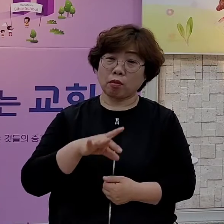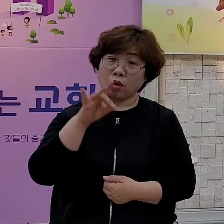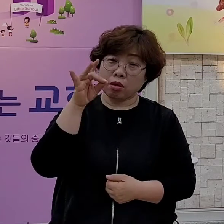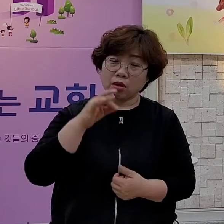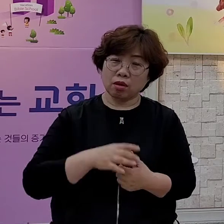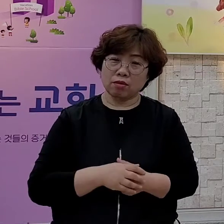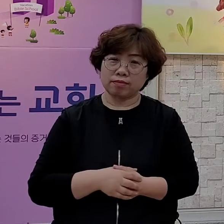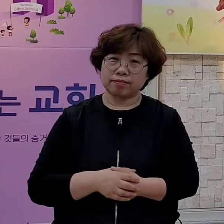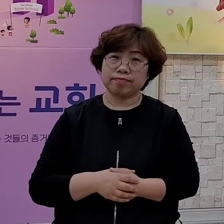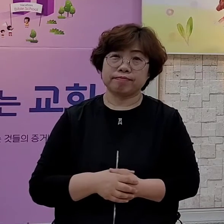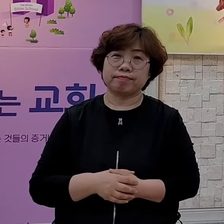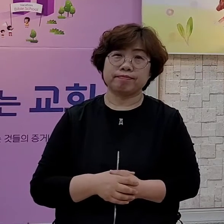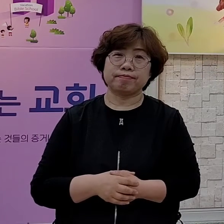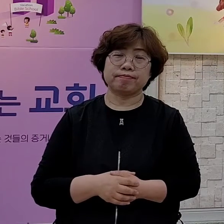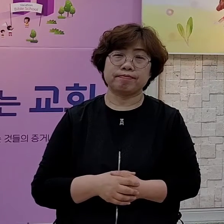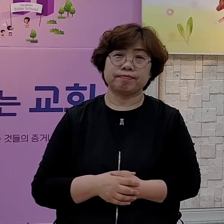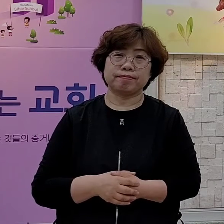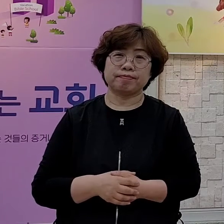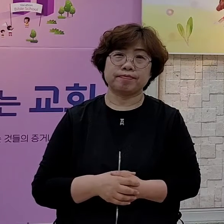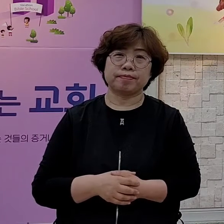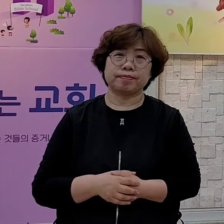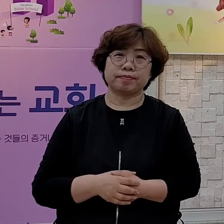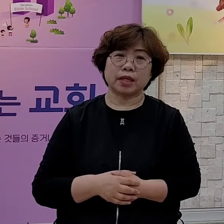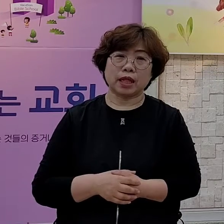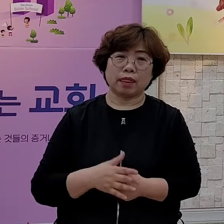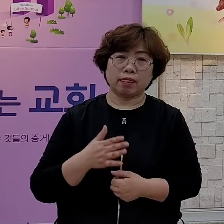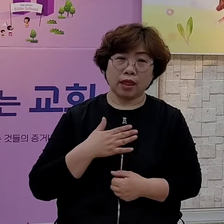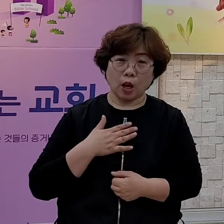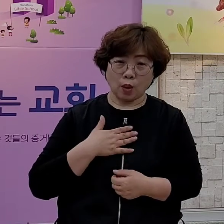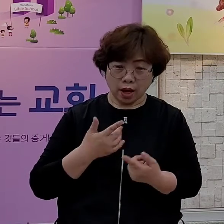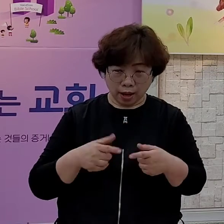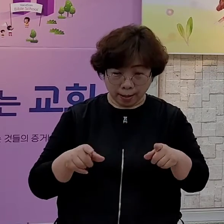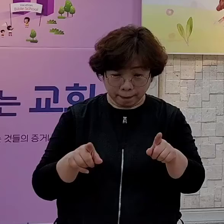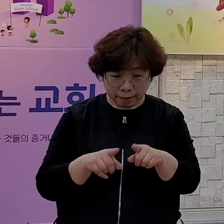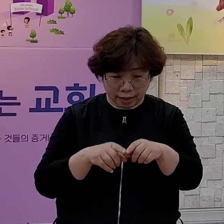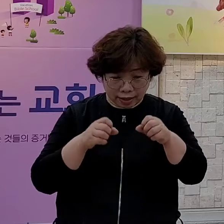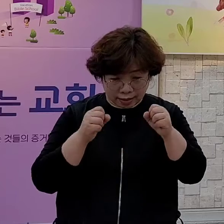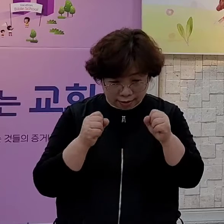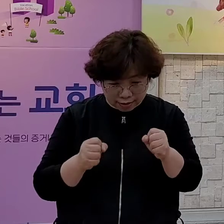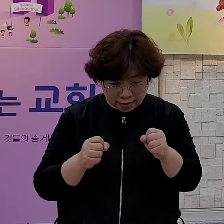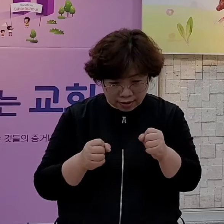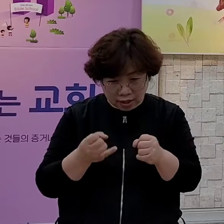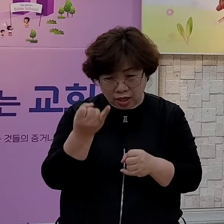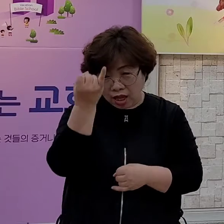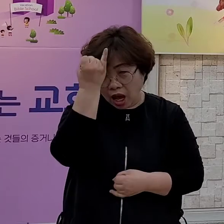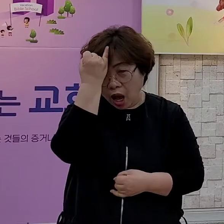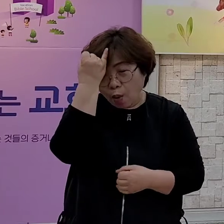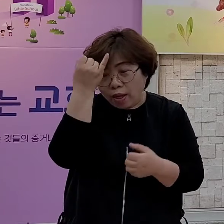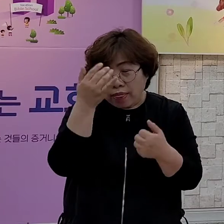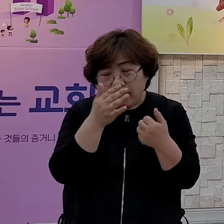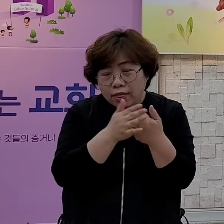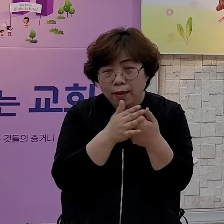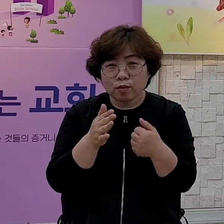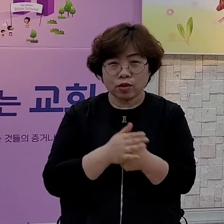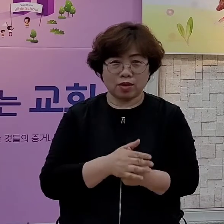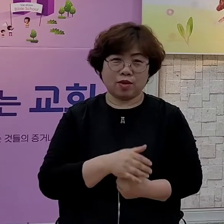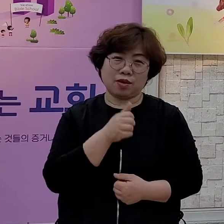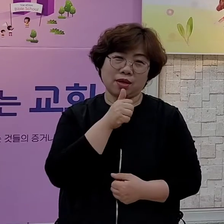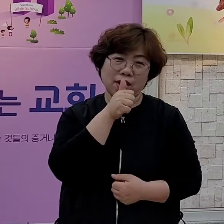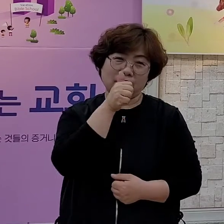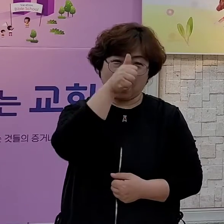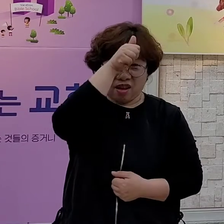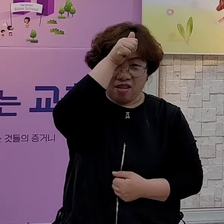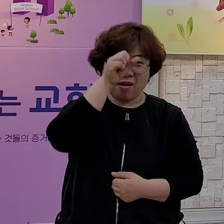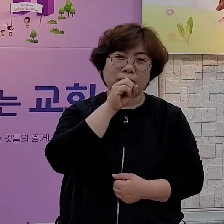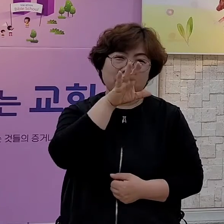먼저는 이 말씀을 다시 보시면 먼저는 자기와 함께 살고 있는 하와 때문이고 여러분 그게 중요한 게 아니죠. 더